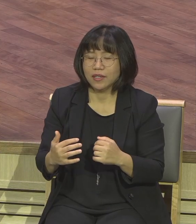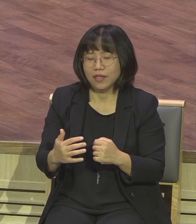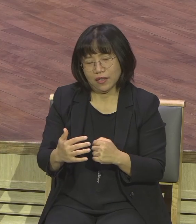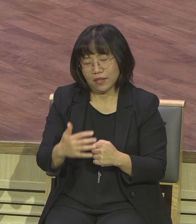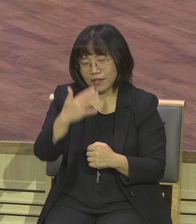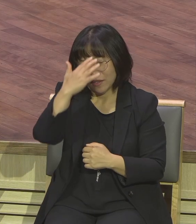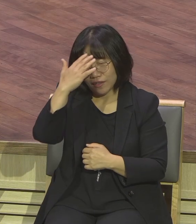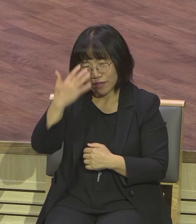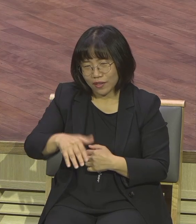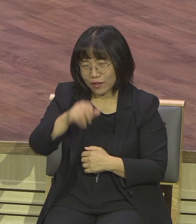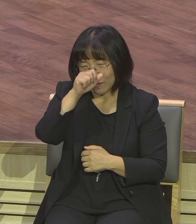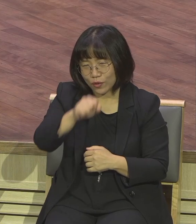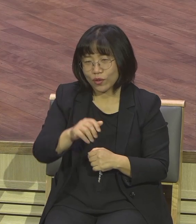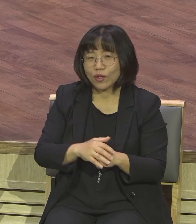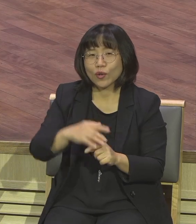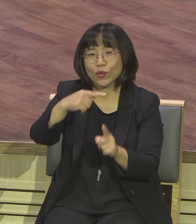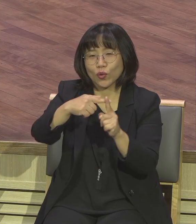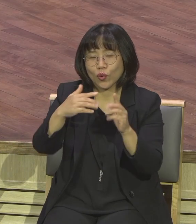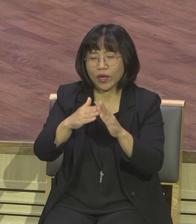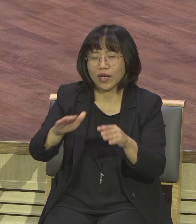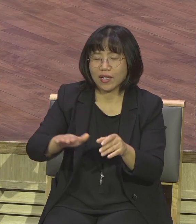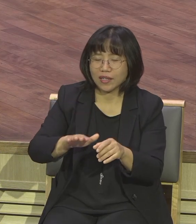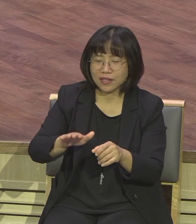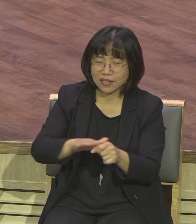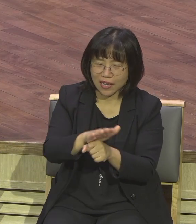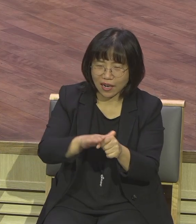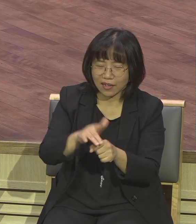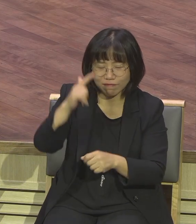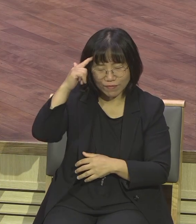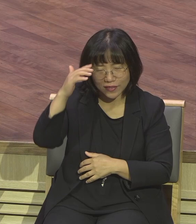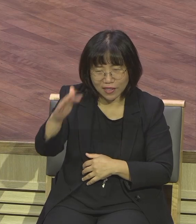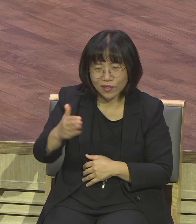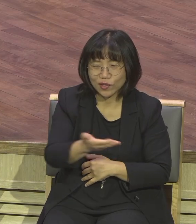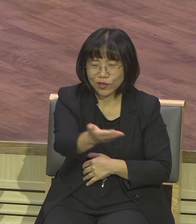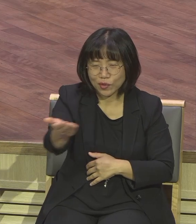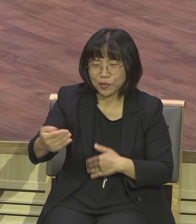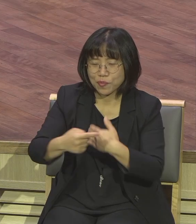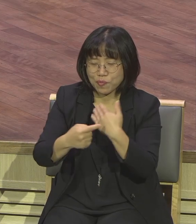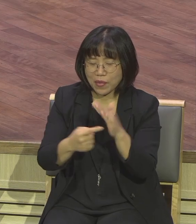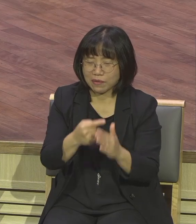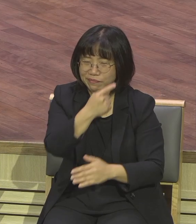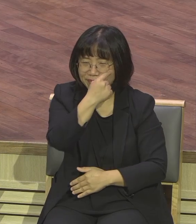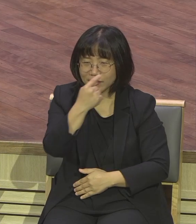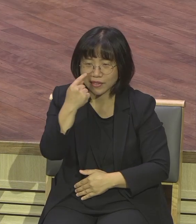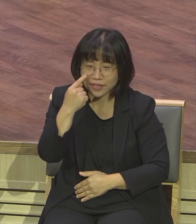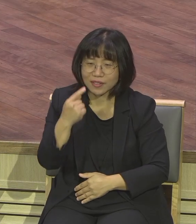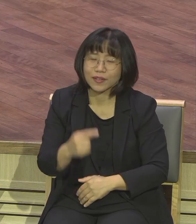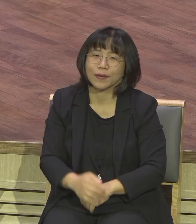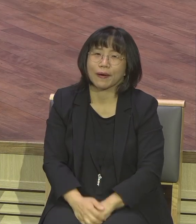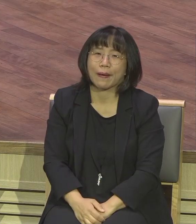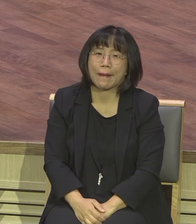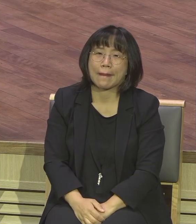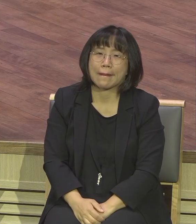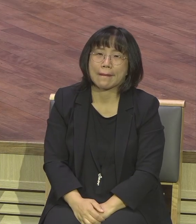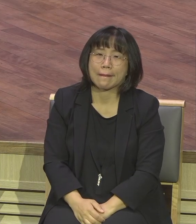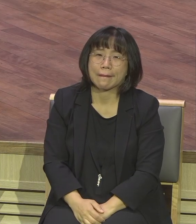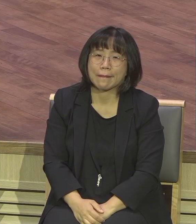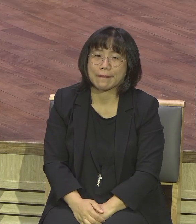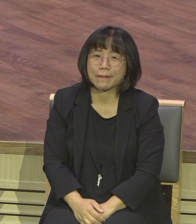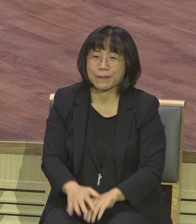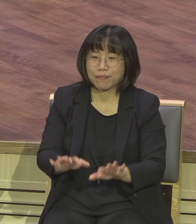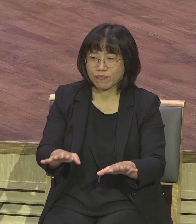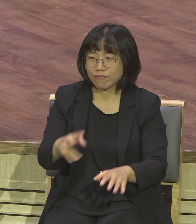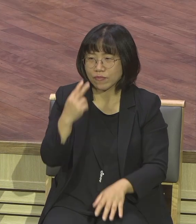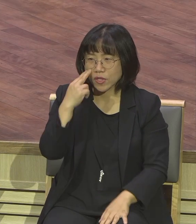증거지. 교회를 사랑하고 있다는 증거지. 교회를 향하고 있다는 증거예요. 쫙 나왔다. 내가 쫙